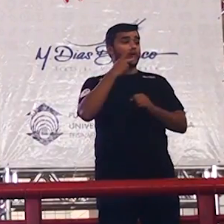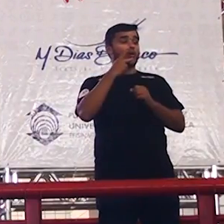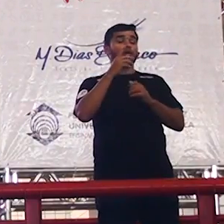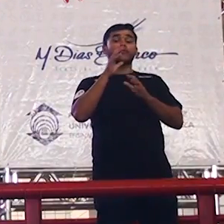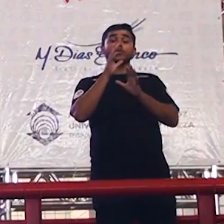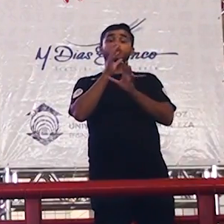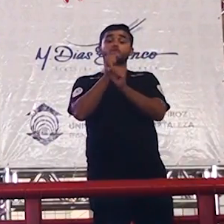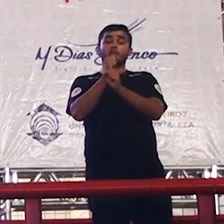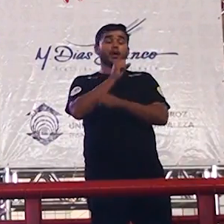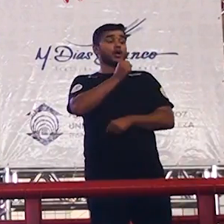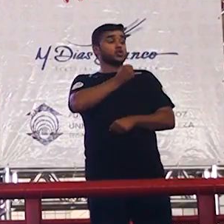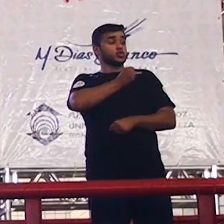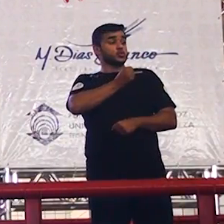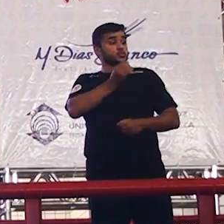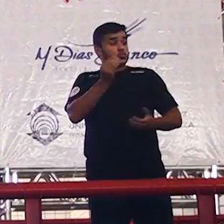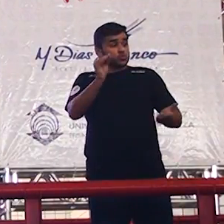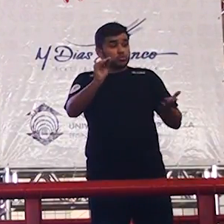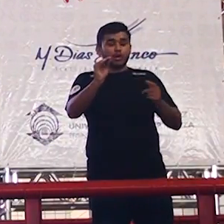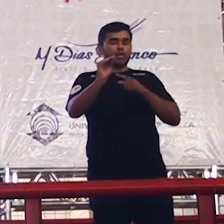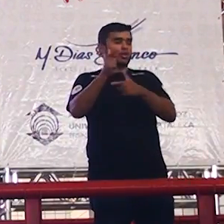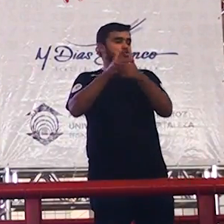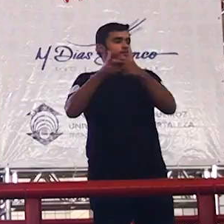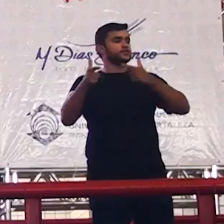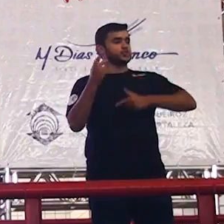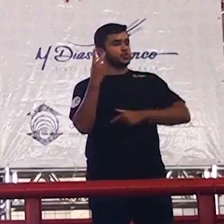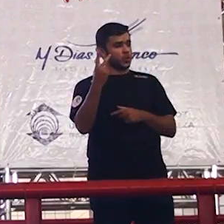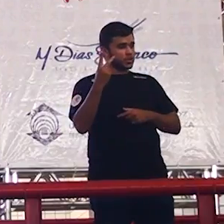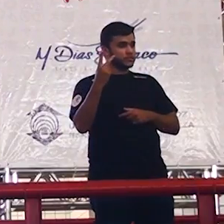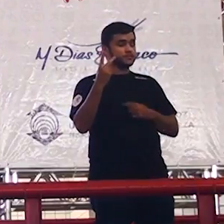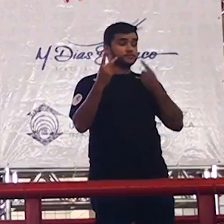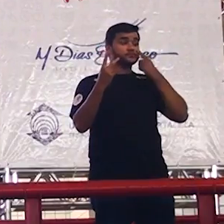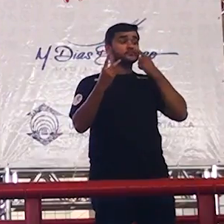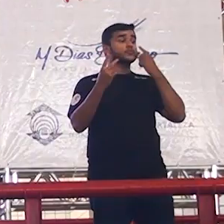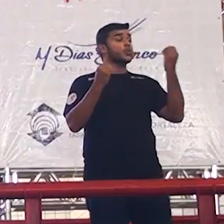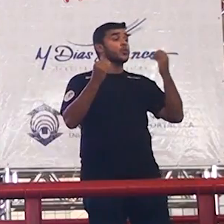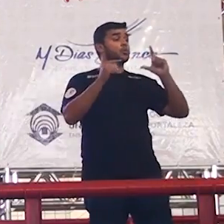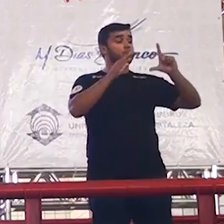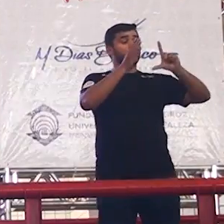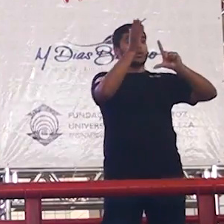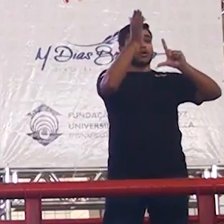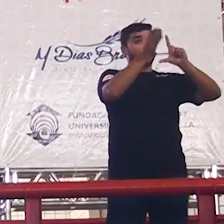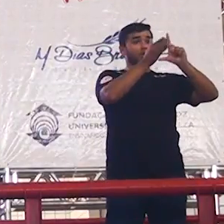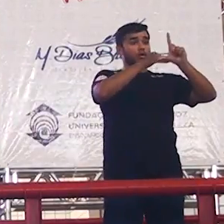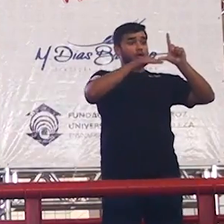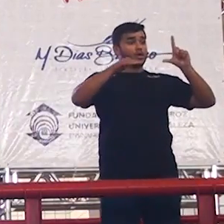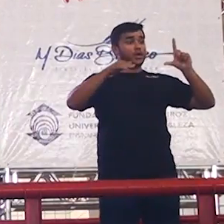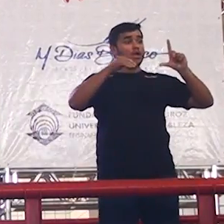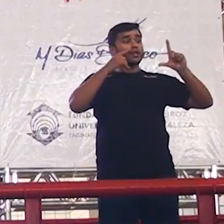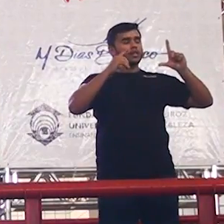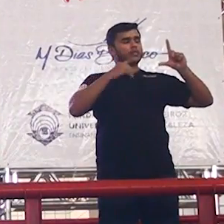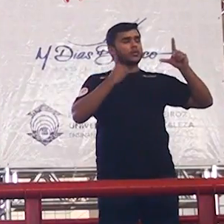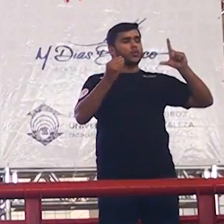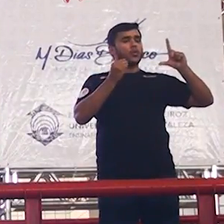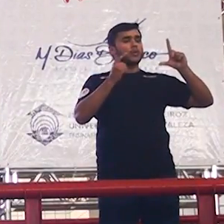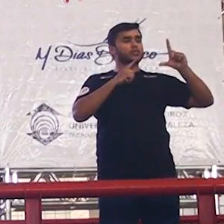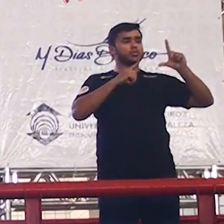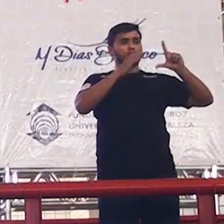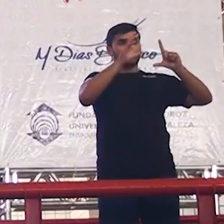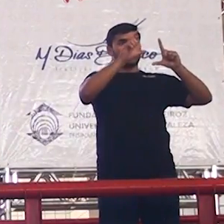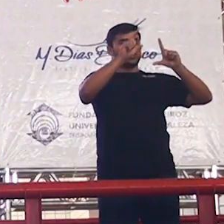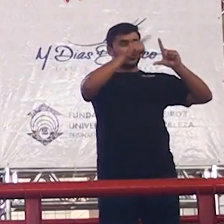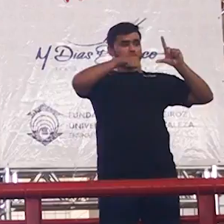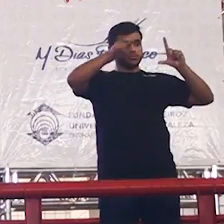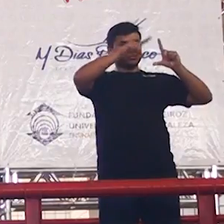Certo? Então, qual é a área do triângulo quando se conhece dois lados e o ângulo entre